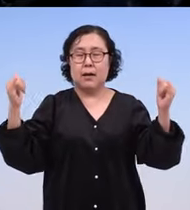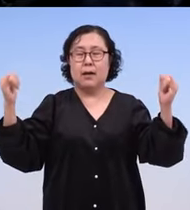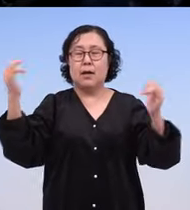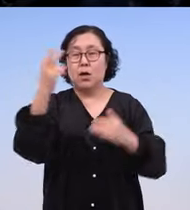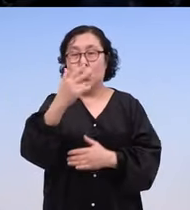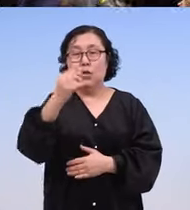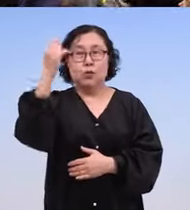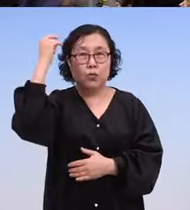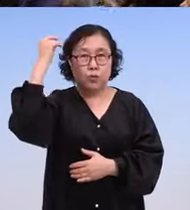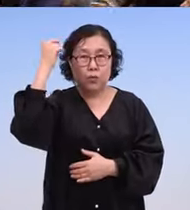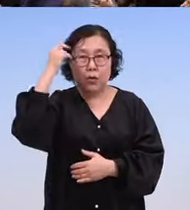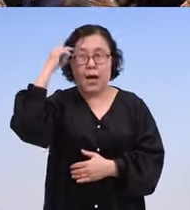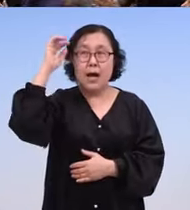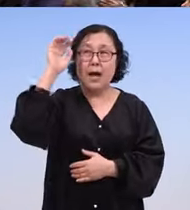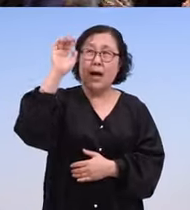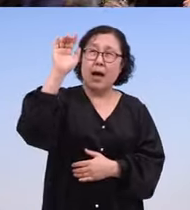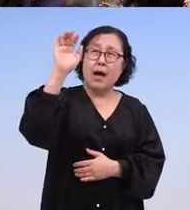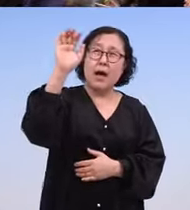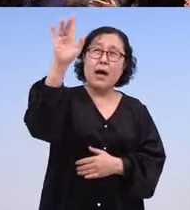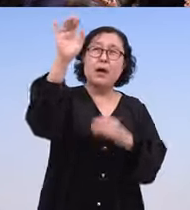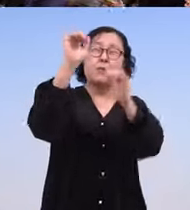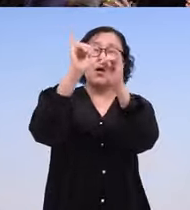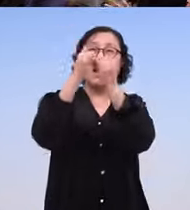앙모하는 자, 주